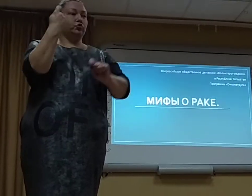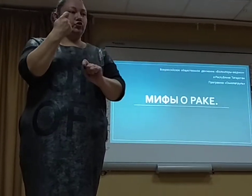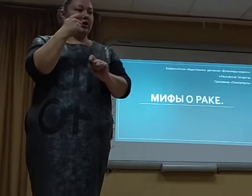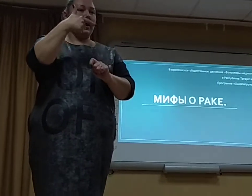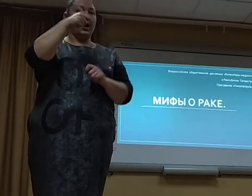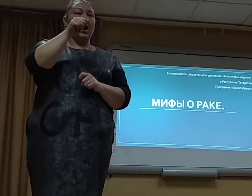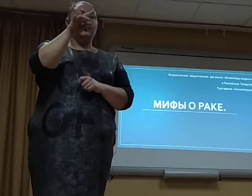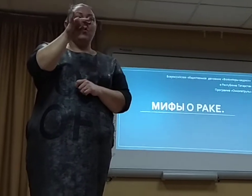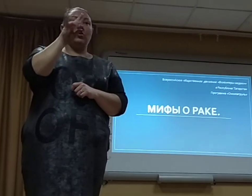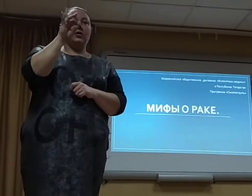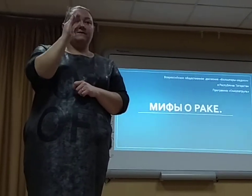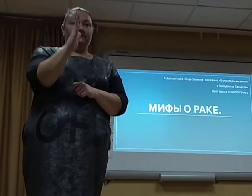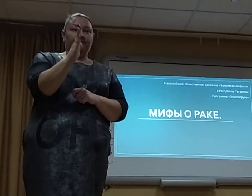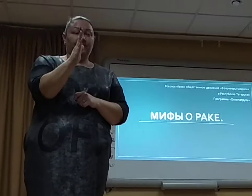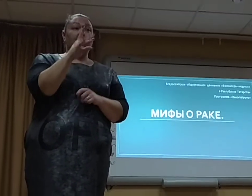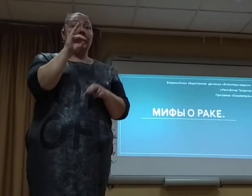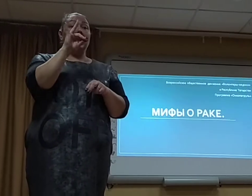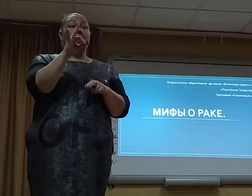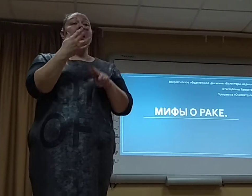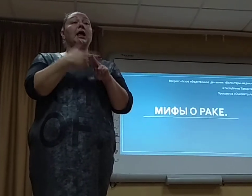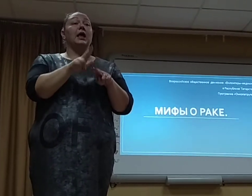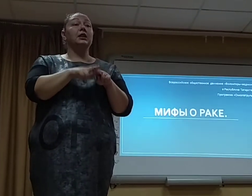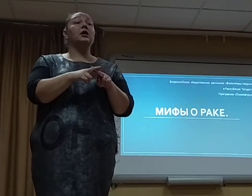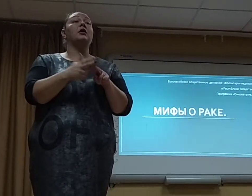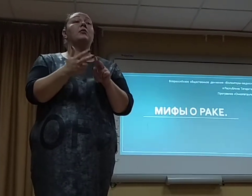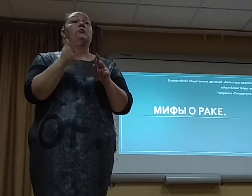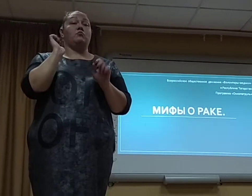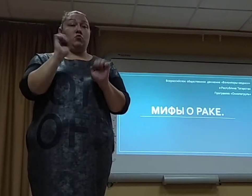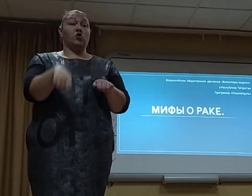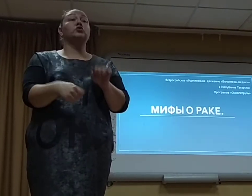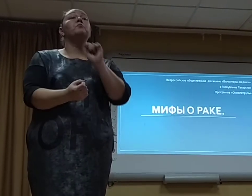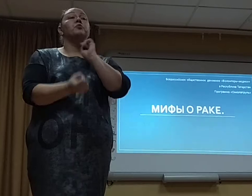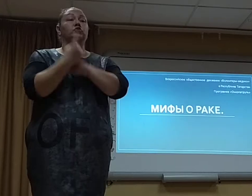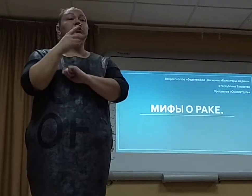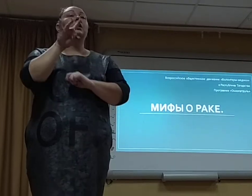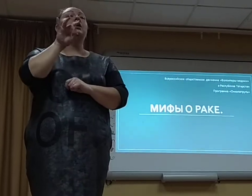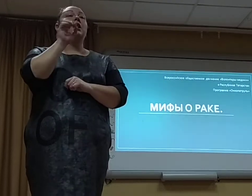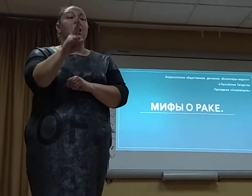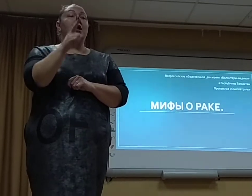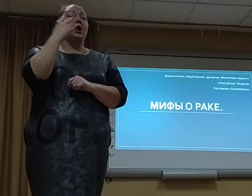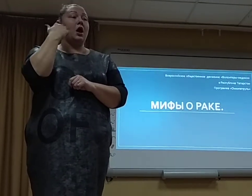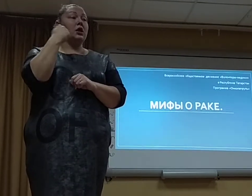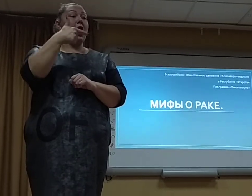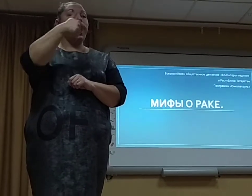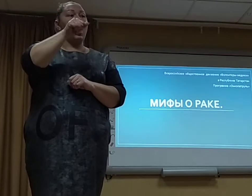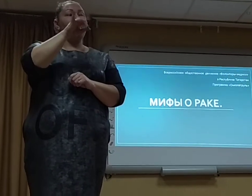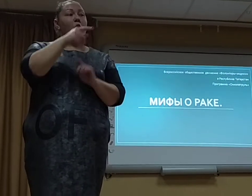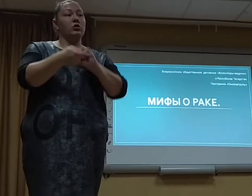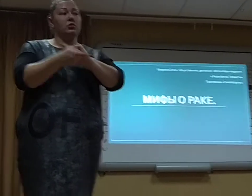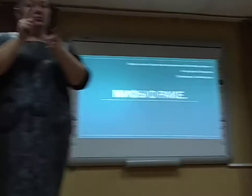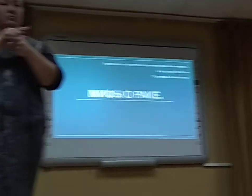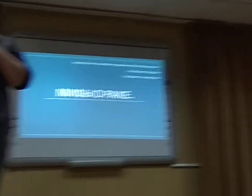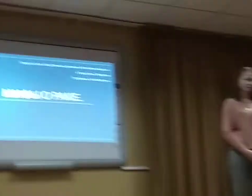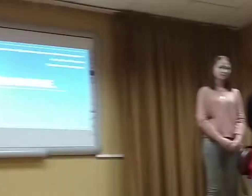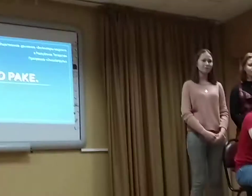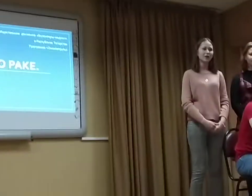наших нормальных гормонов. И вот это уже вызовет рак. Поэтому избыточно употреблять сахар нельзя.